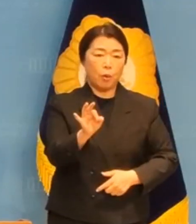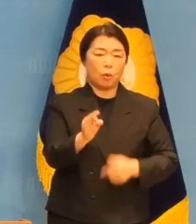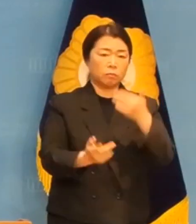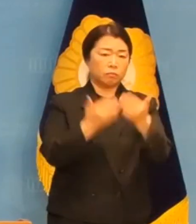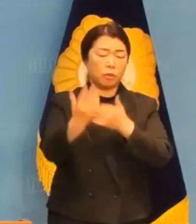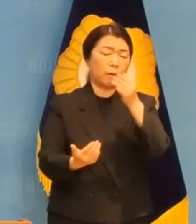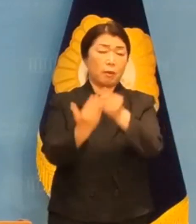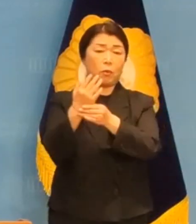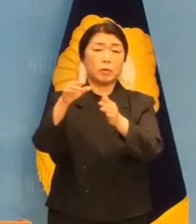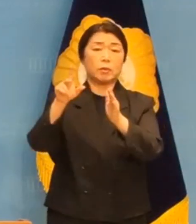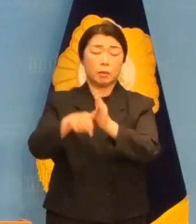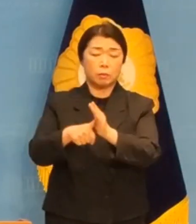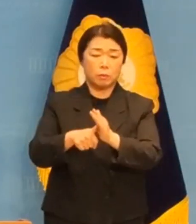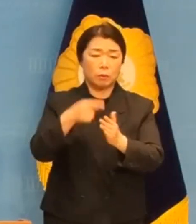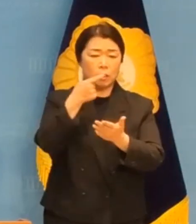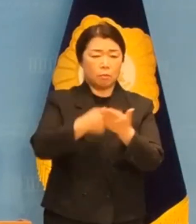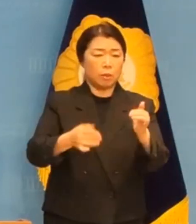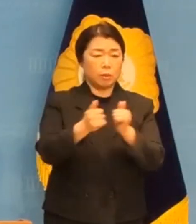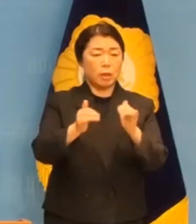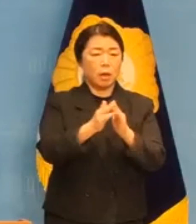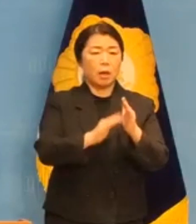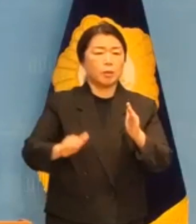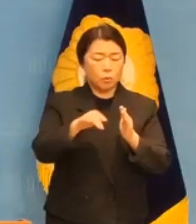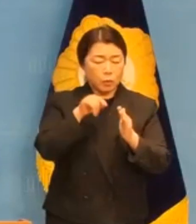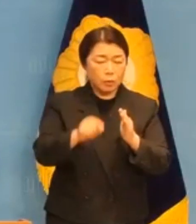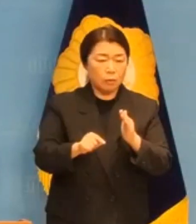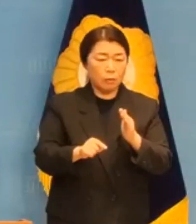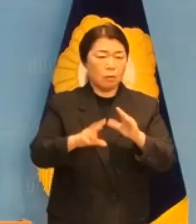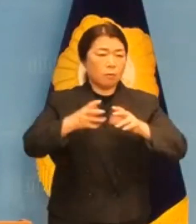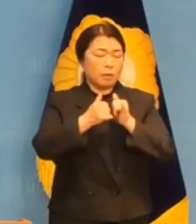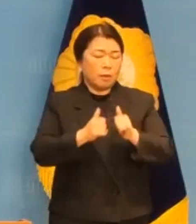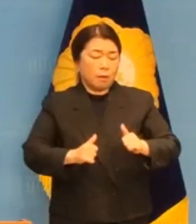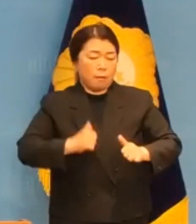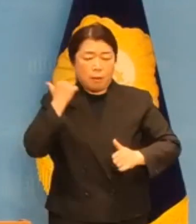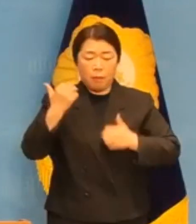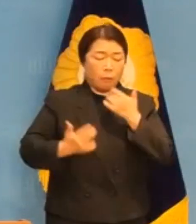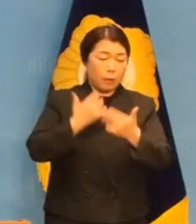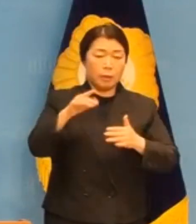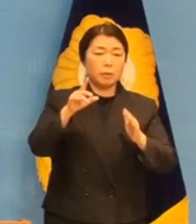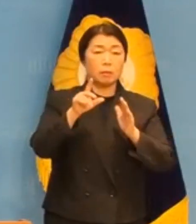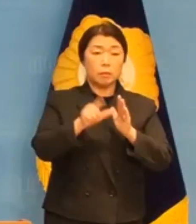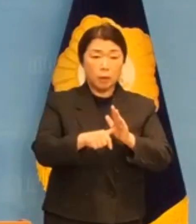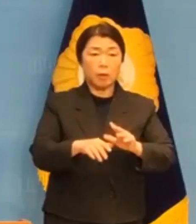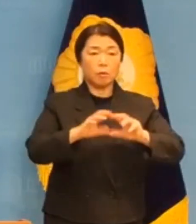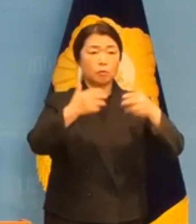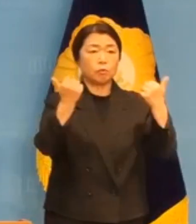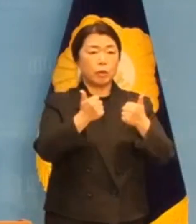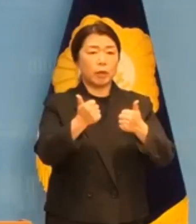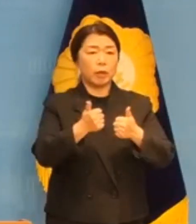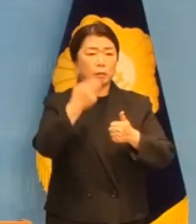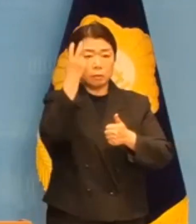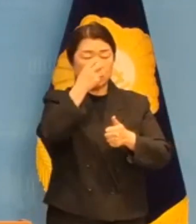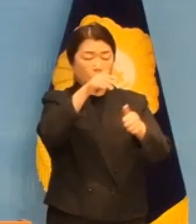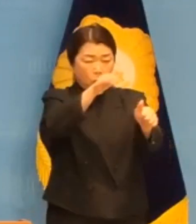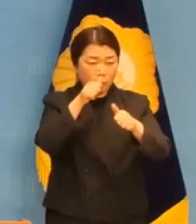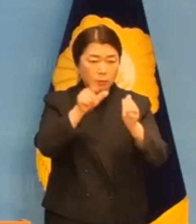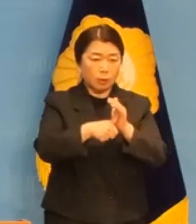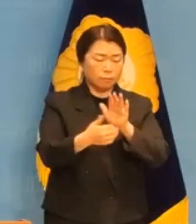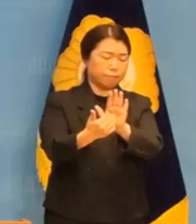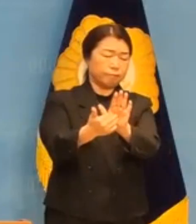당시에도 유족과 국민 분노 앞에서 국회 국정감사 등 증인 출석을 거부한 바